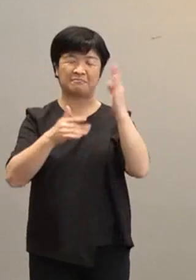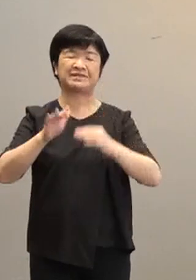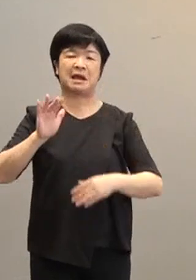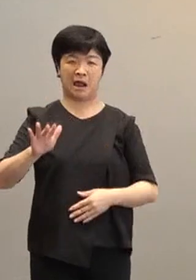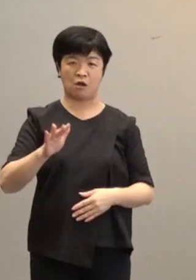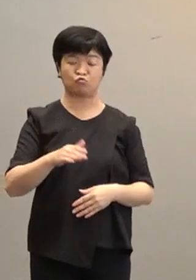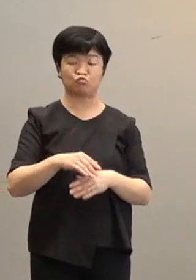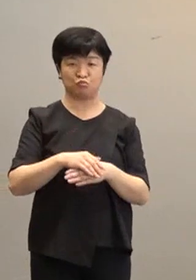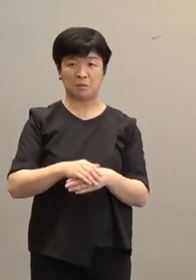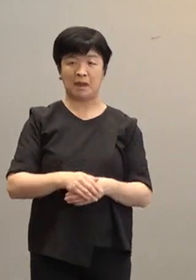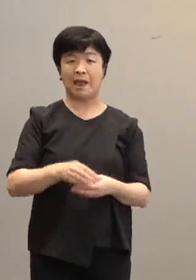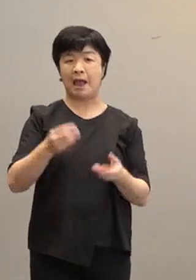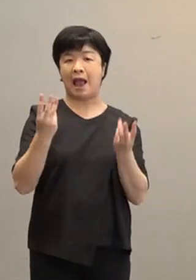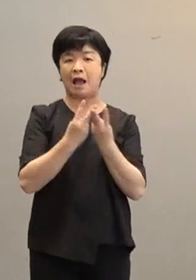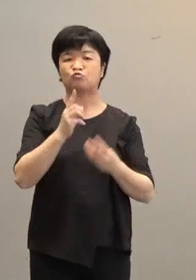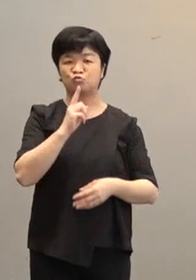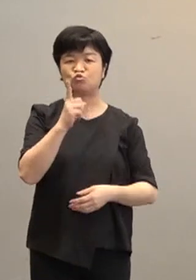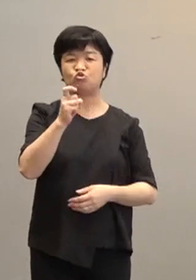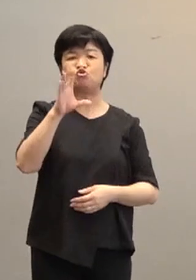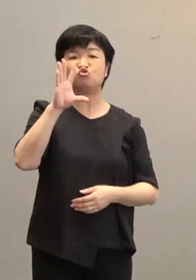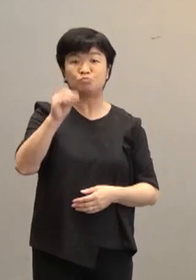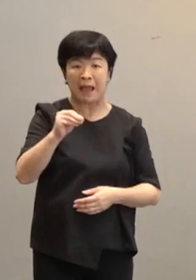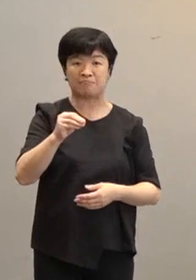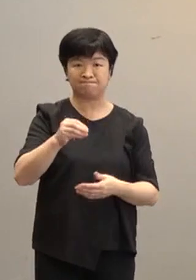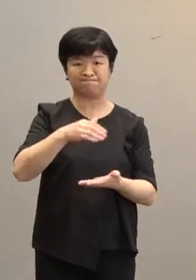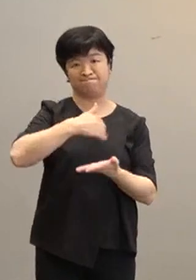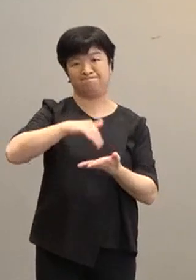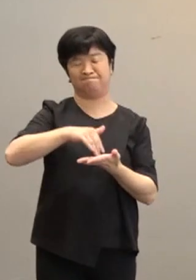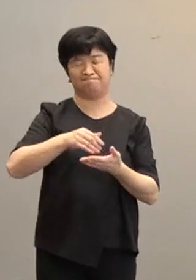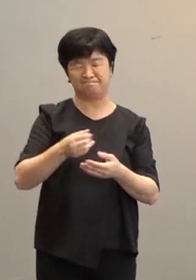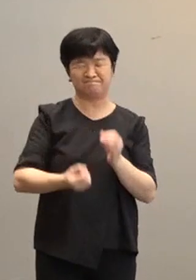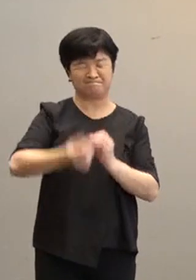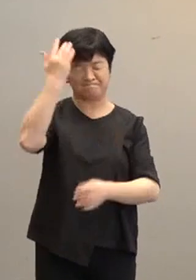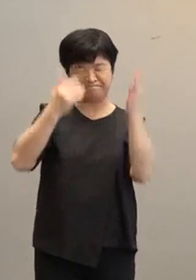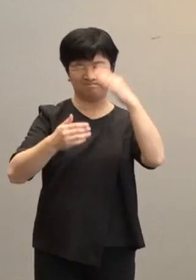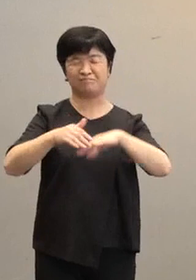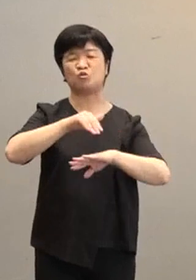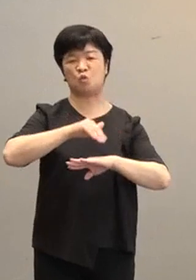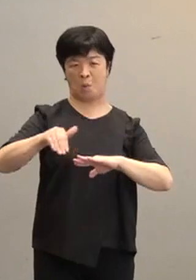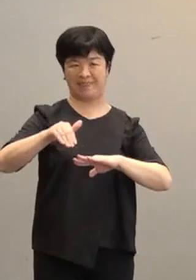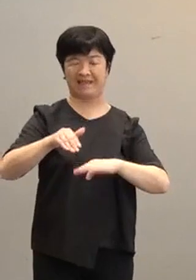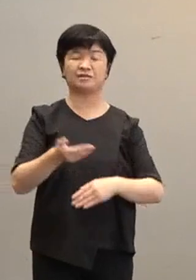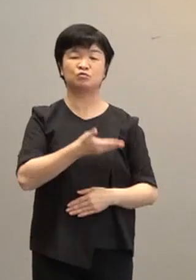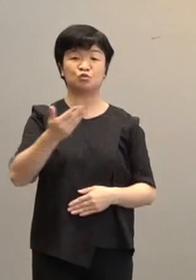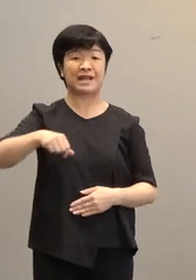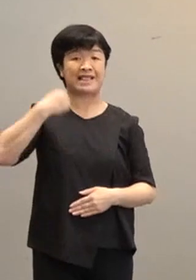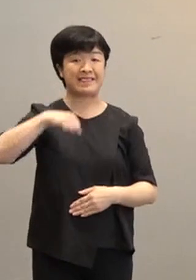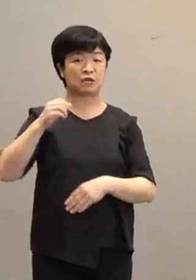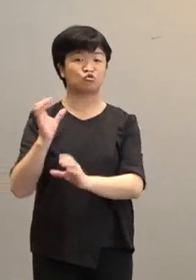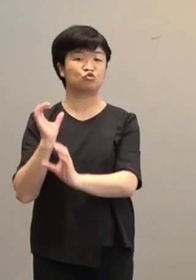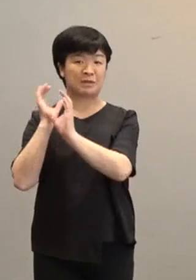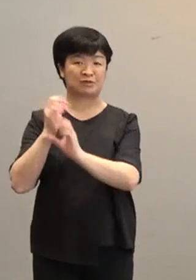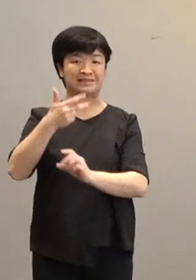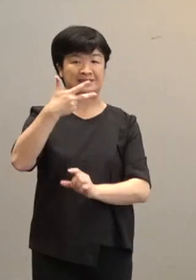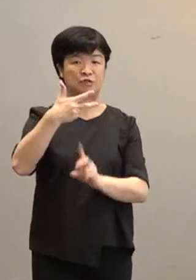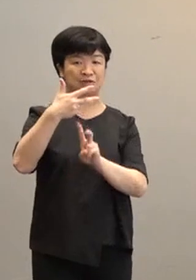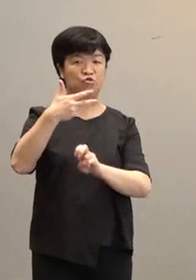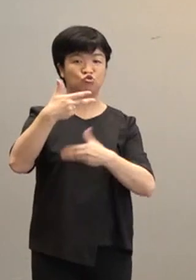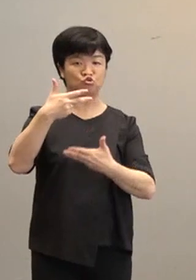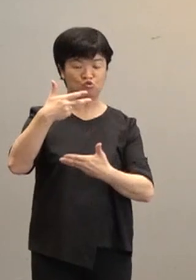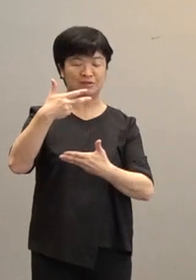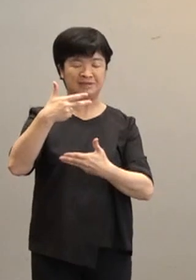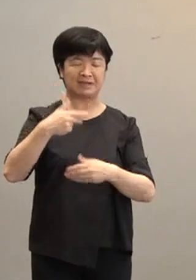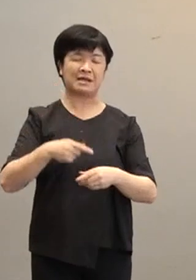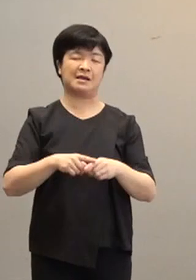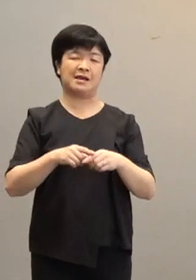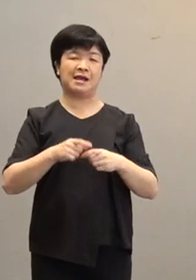10万発もの花火が打ち上げられます。続いて夏祭りです。7月29日には日本でも有